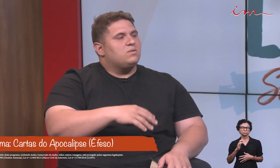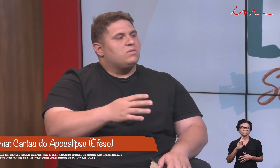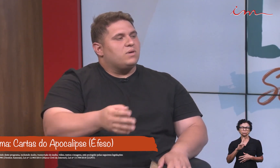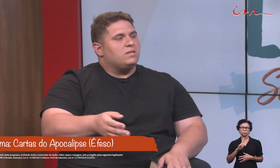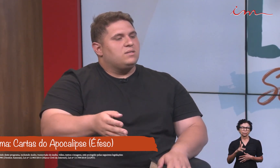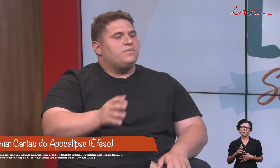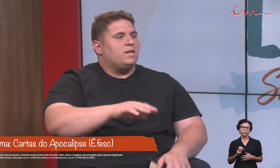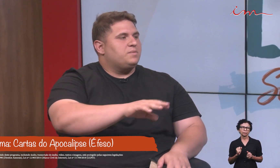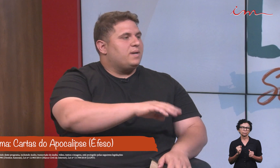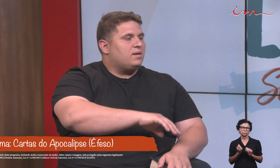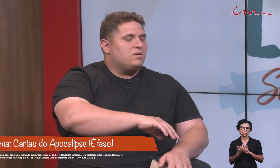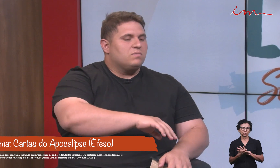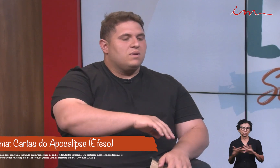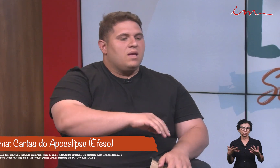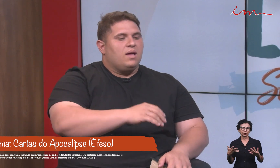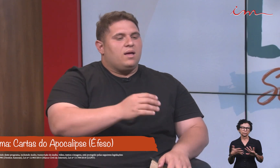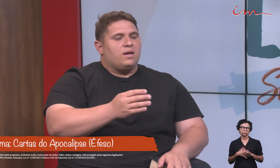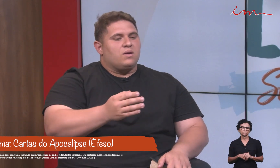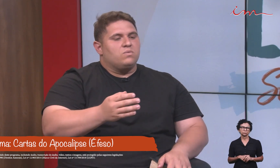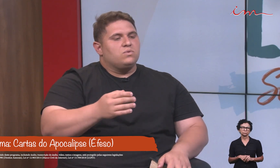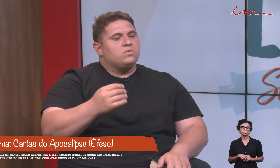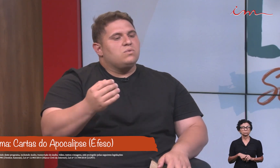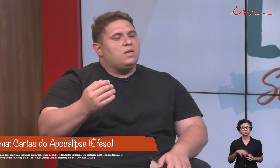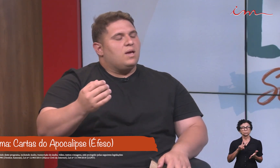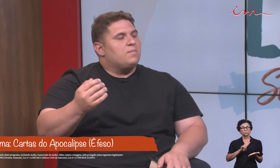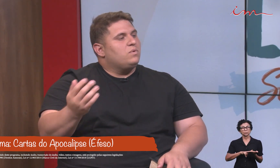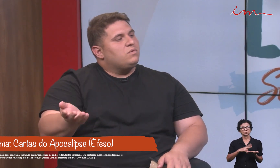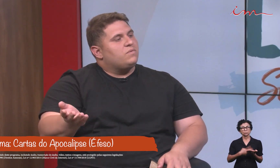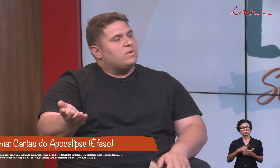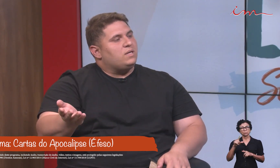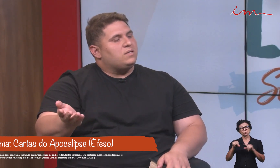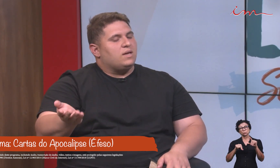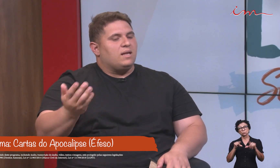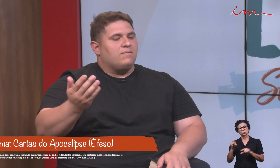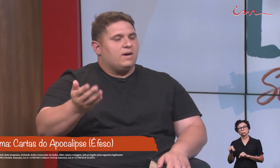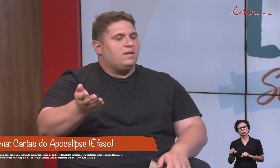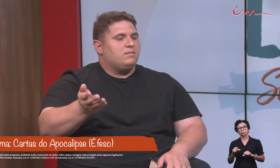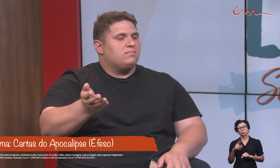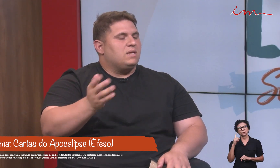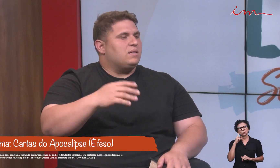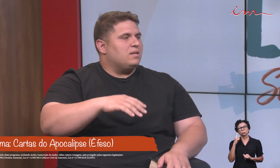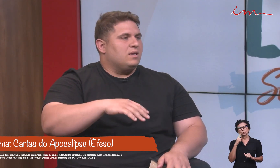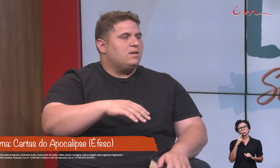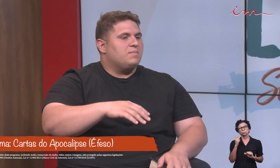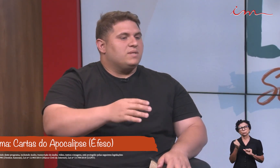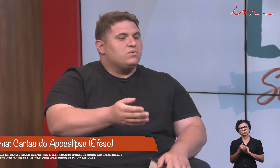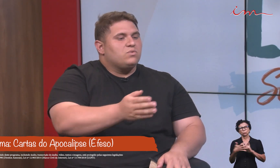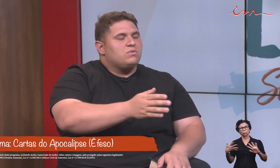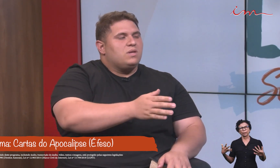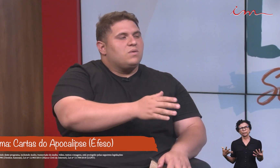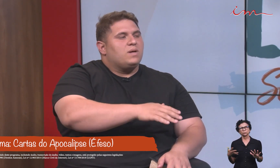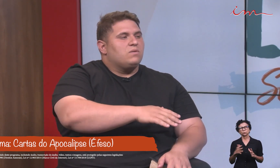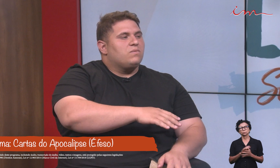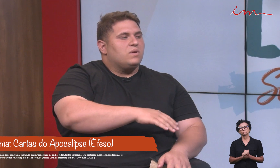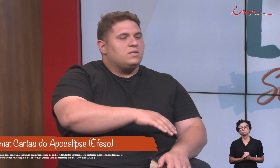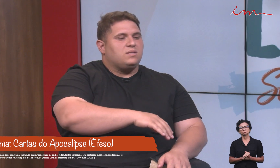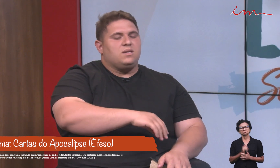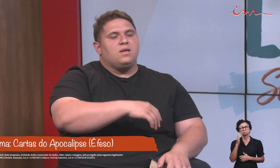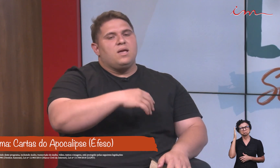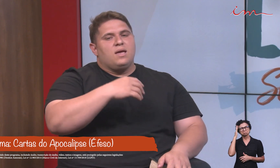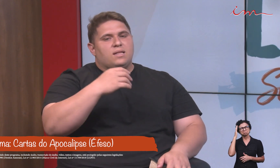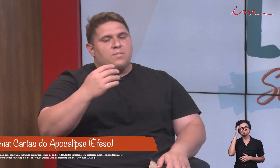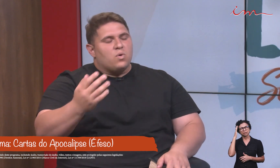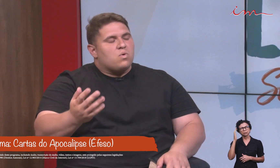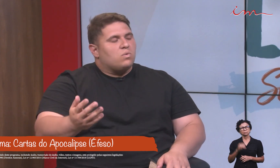escolhas tradutórias diferentes para cada um. Um surdo que é muito fluente, ele vai entender, mas um surdo que não é tão fluente